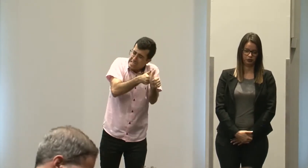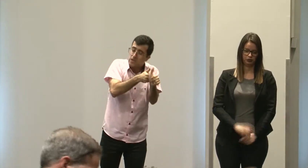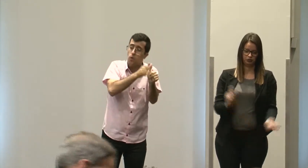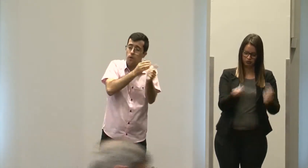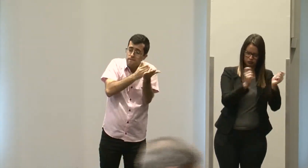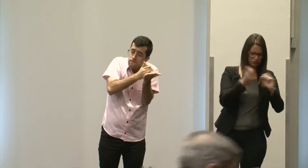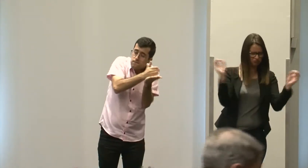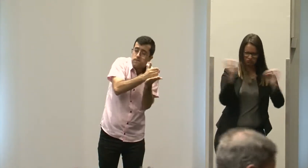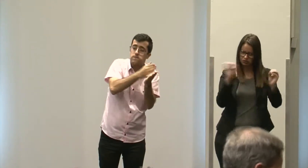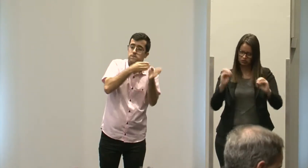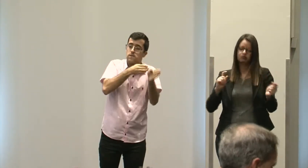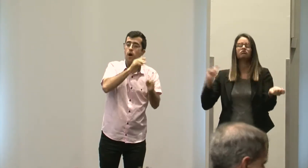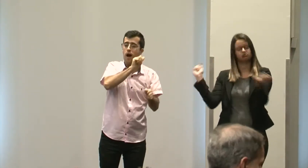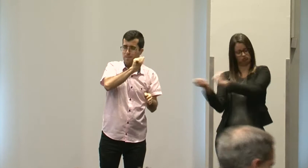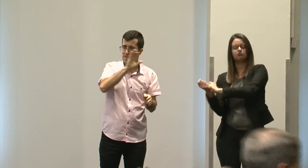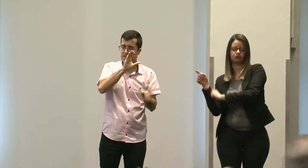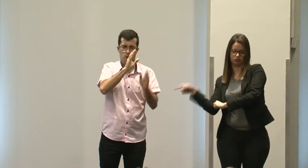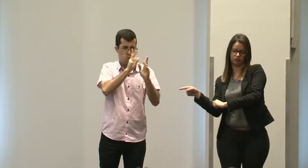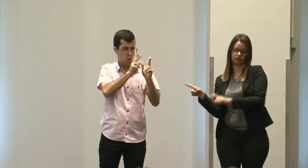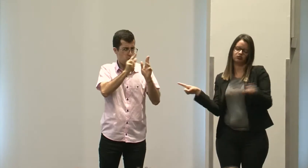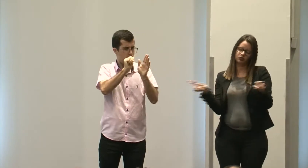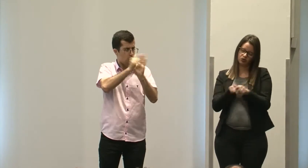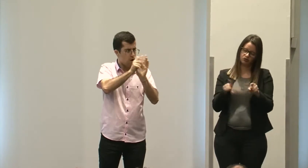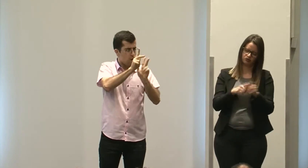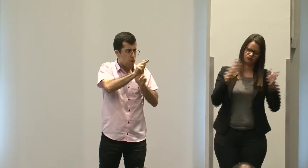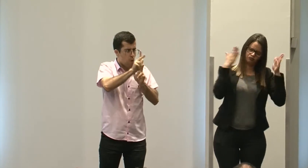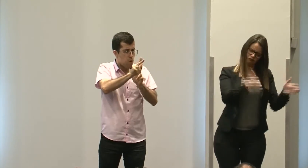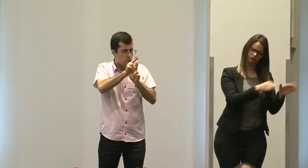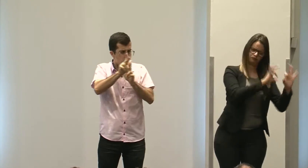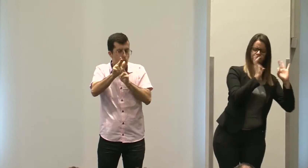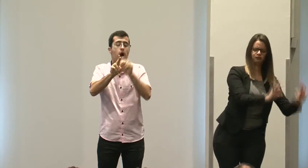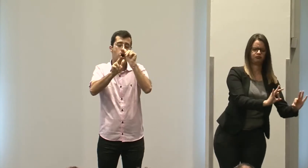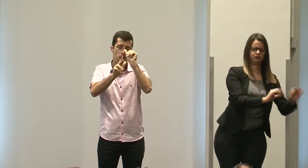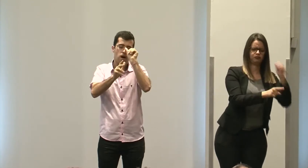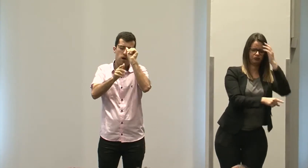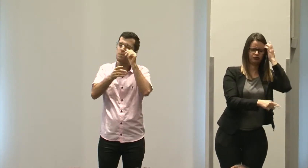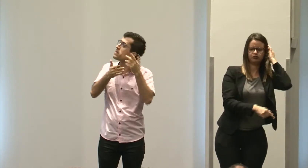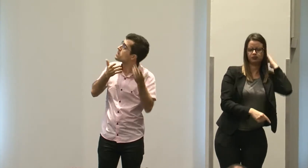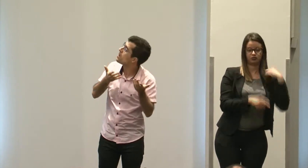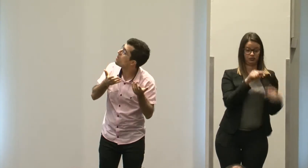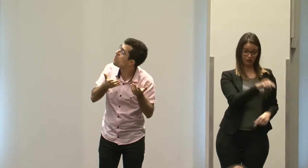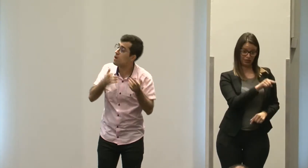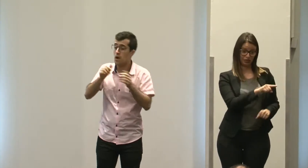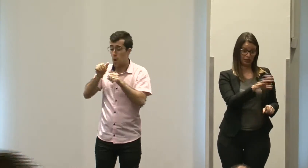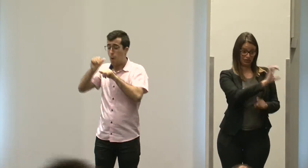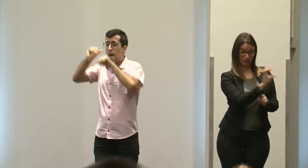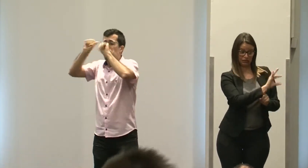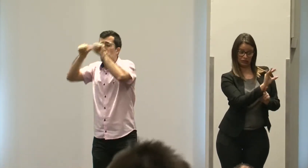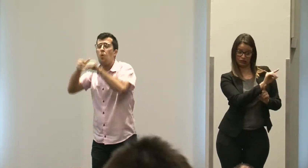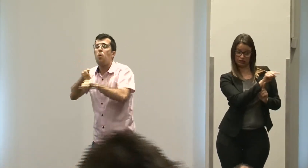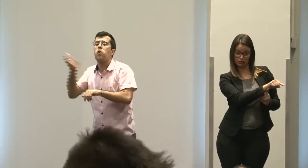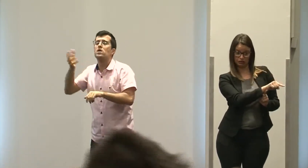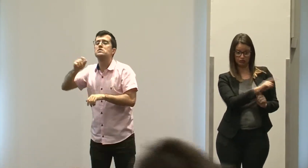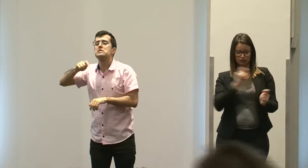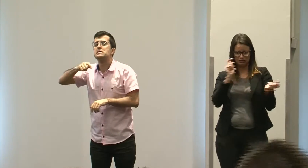os que têm mudança e os que não têm mudança, aqueles que seguem fielmente a soletração.